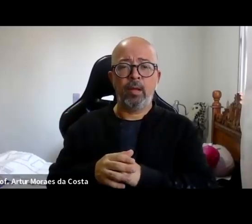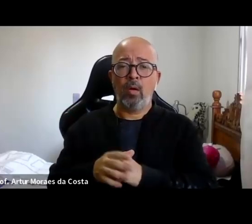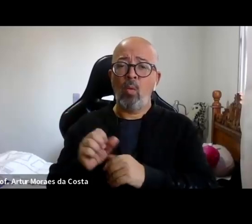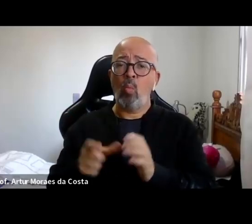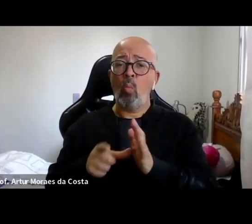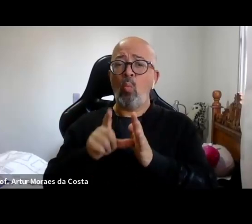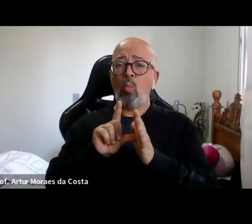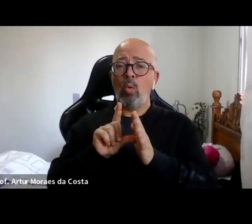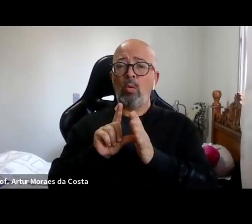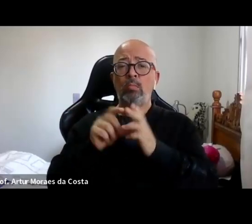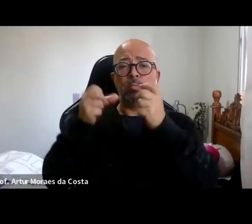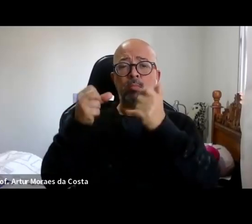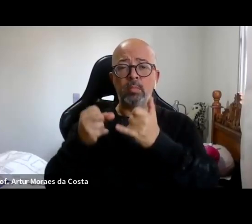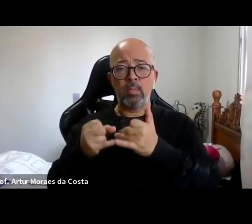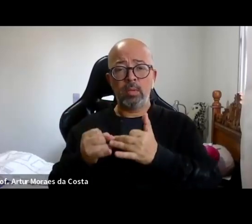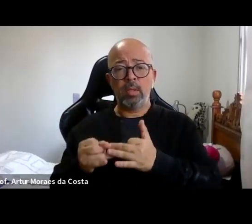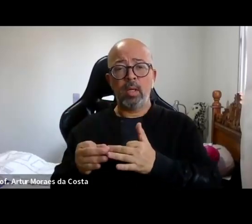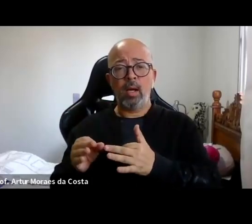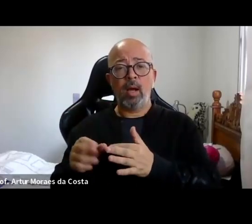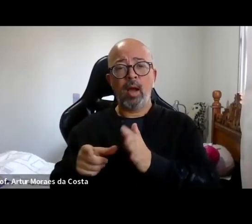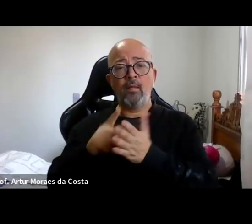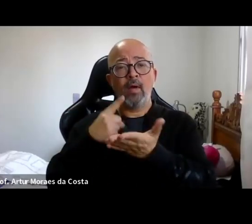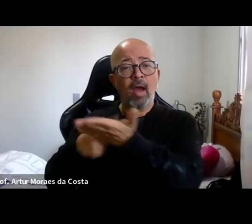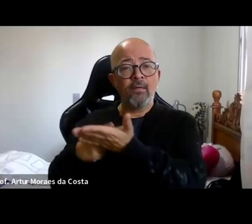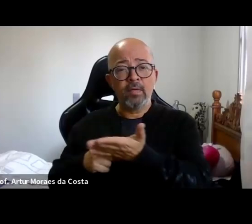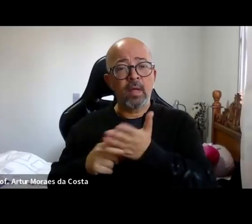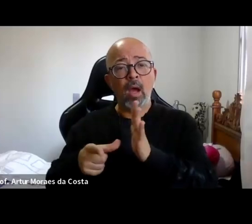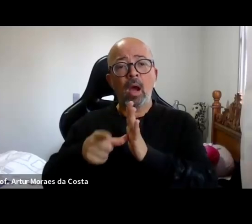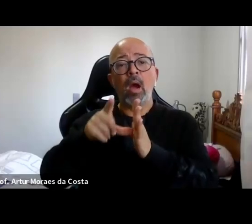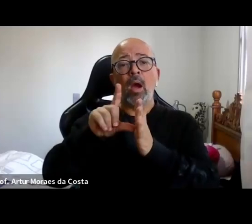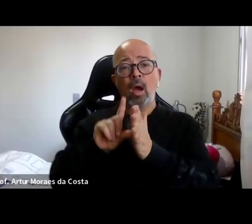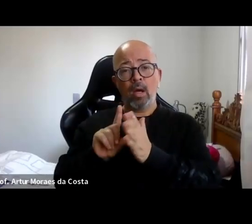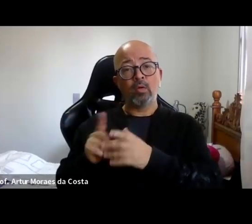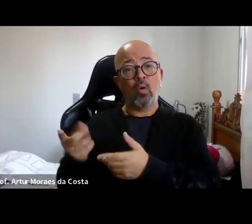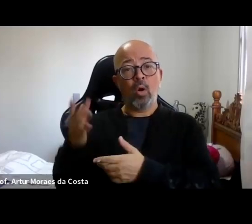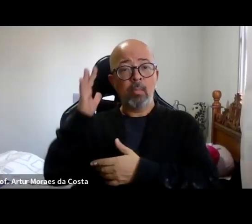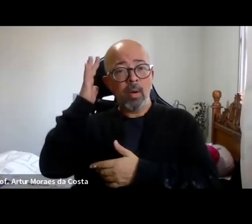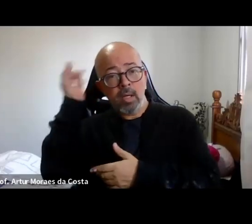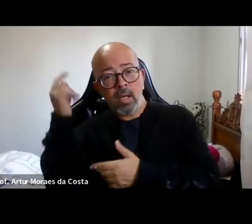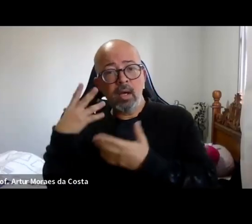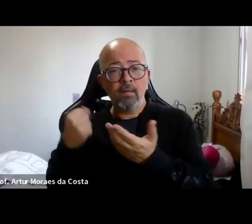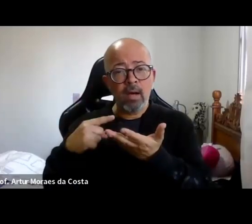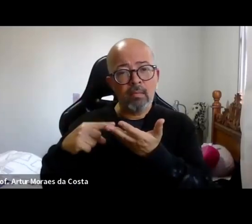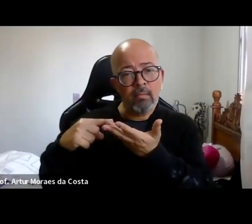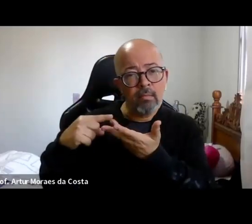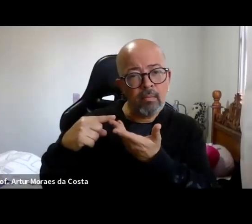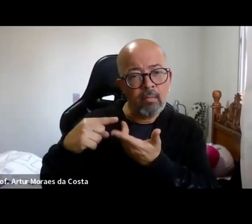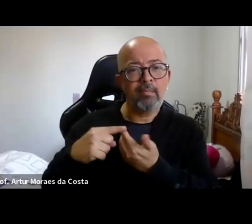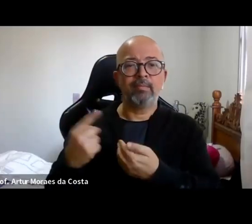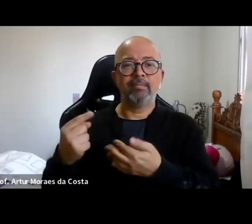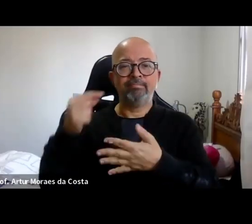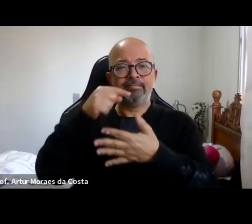tener una mejor experiencia en sordos seguera siempre nos vamos a encontrar con un